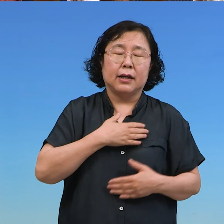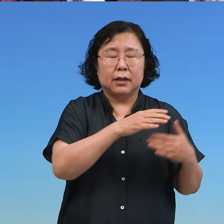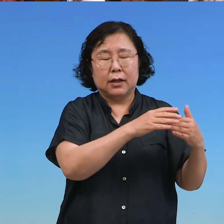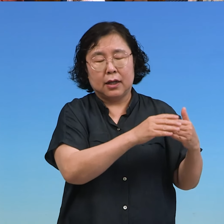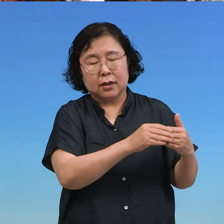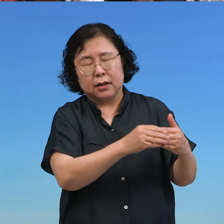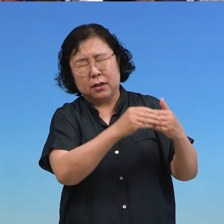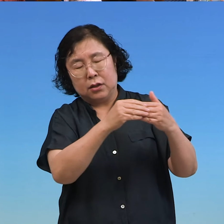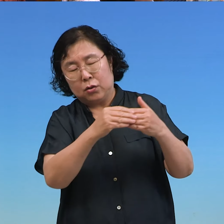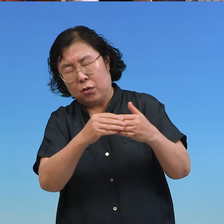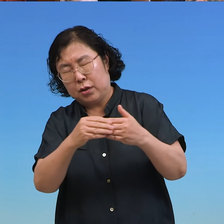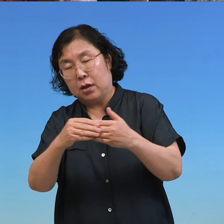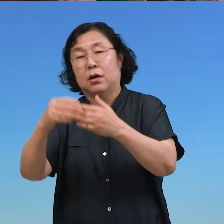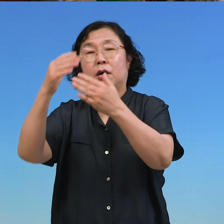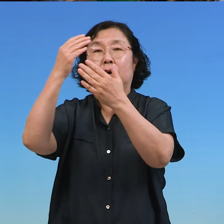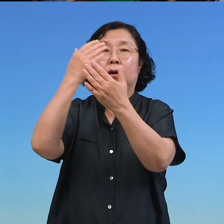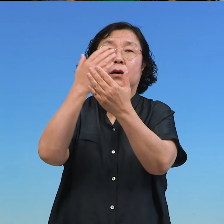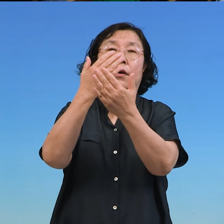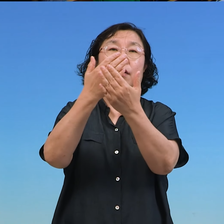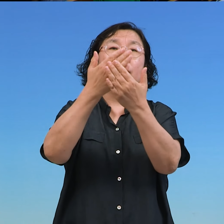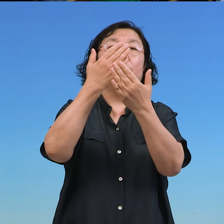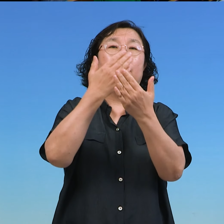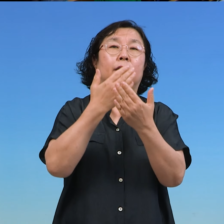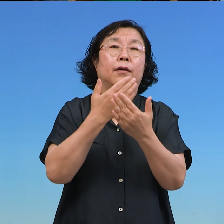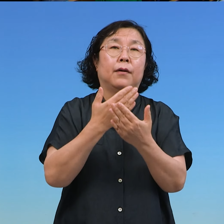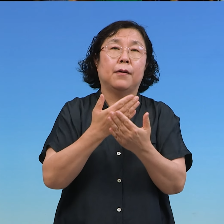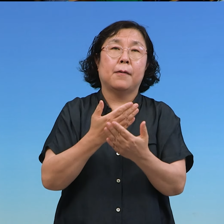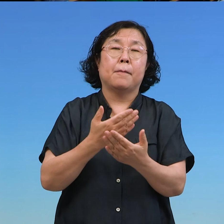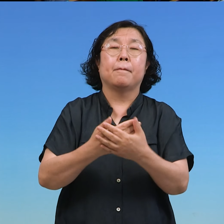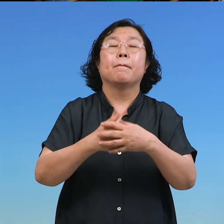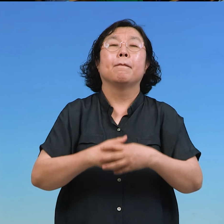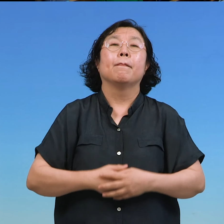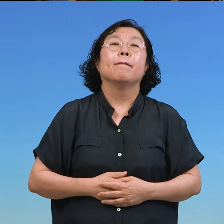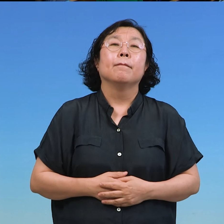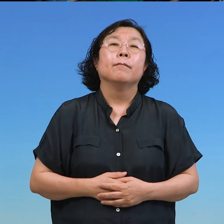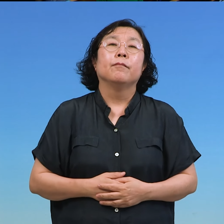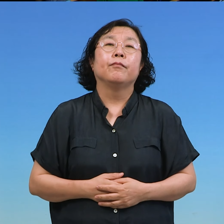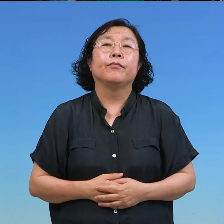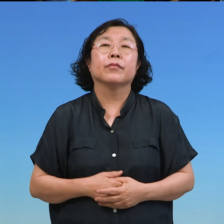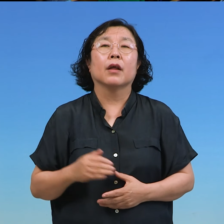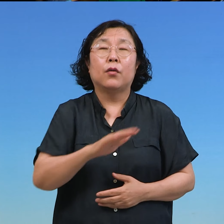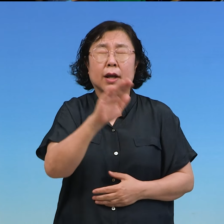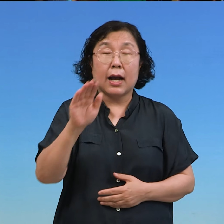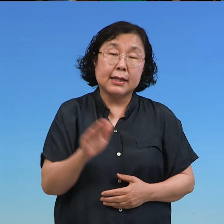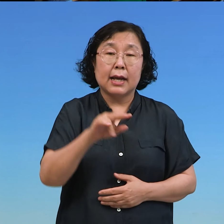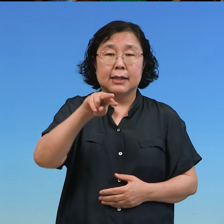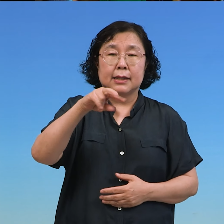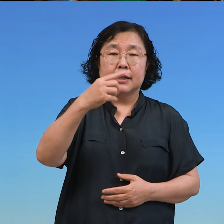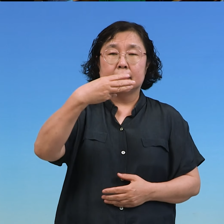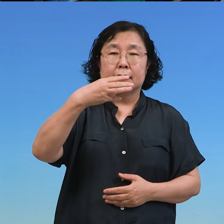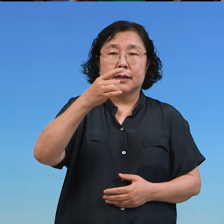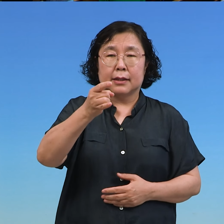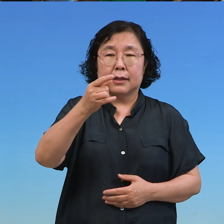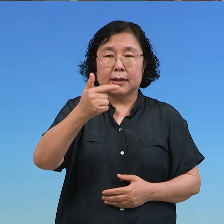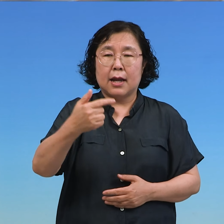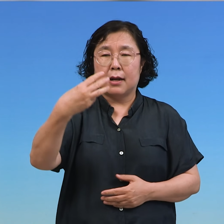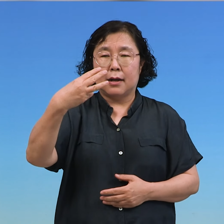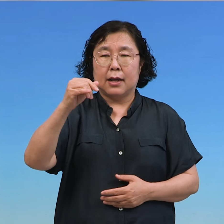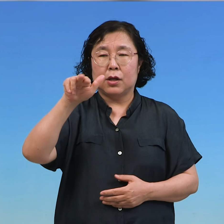나를 이끄소서 여러분 우리가 스탠리 존스 성교사님처럼